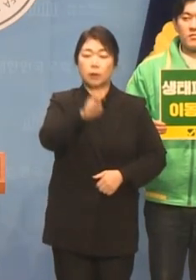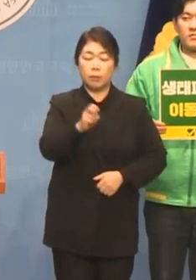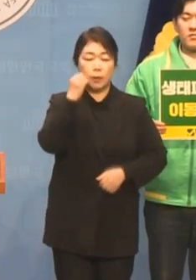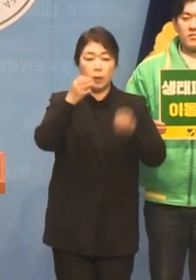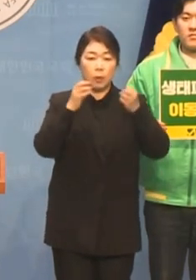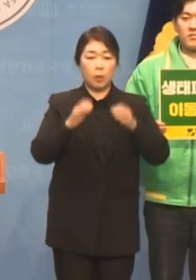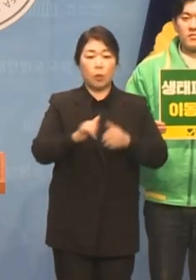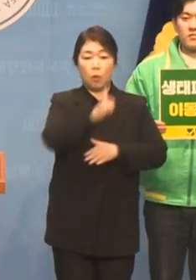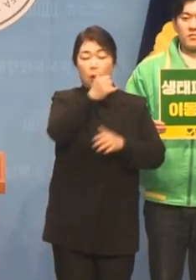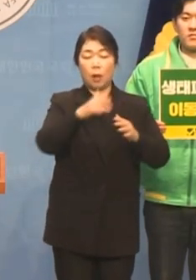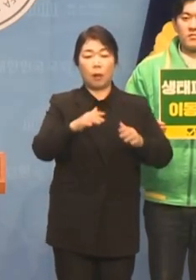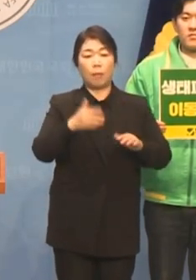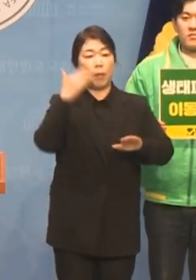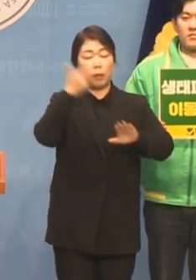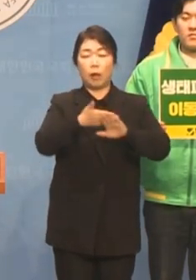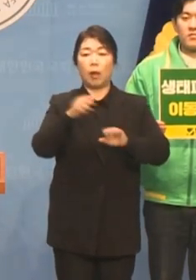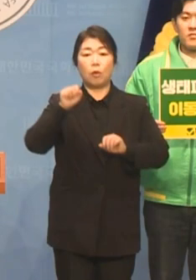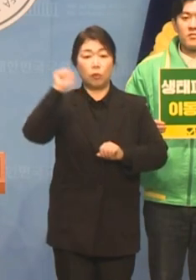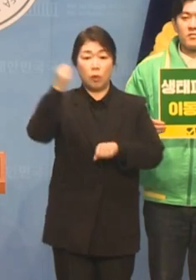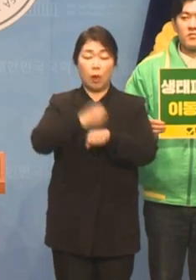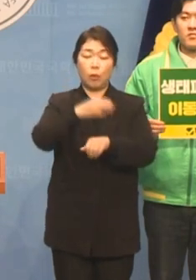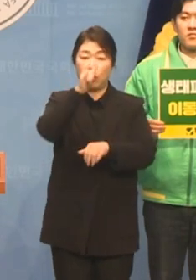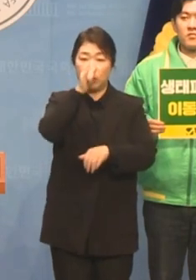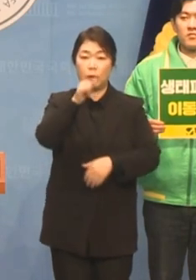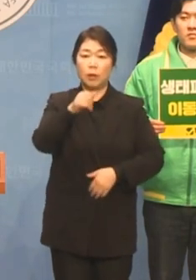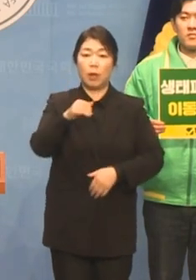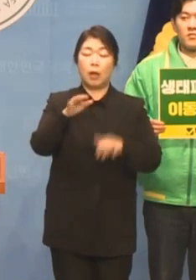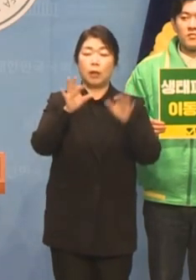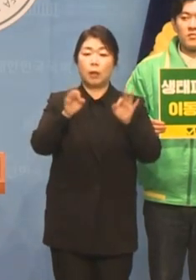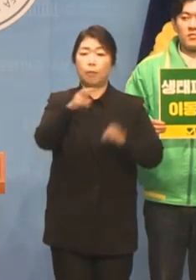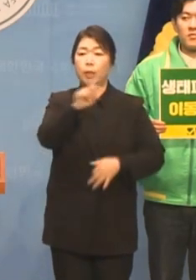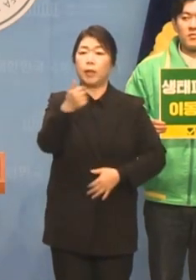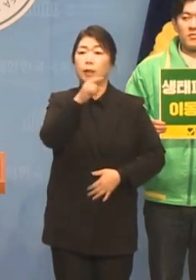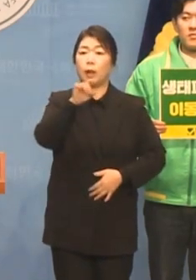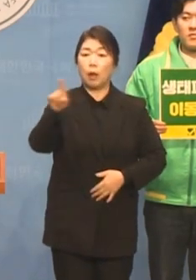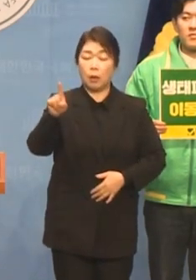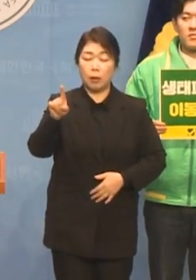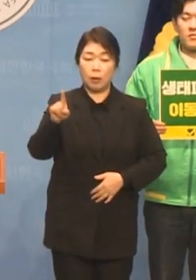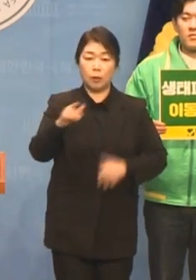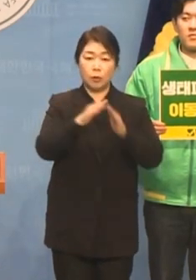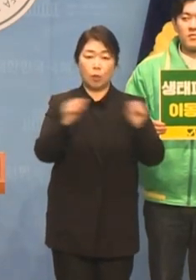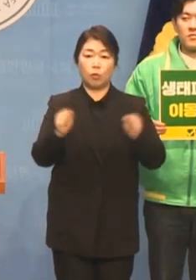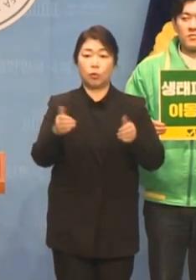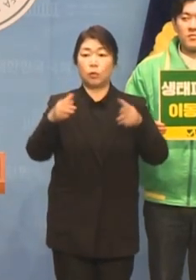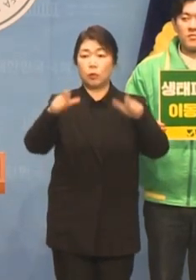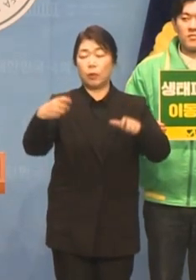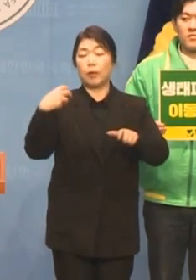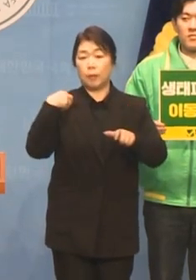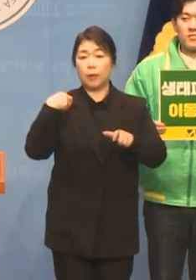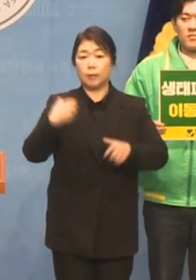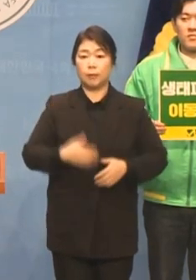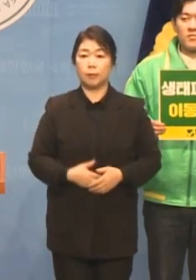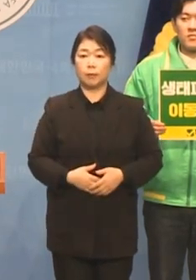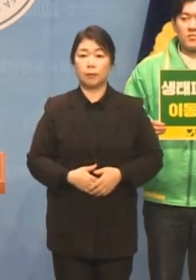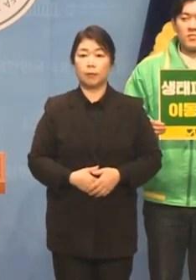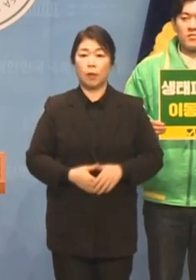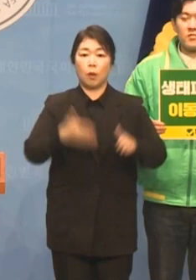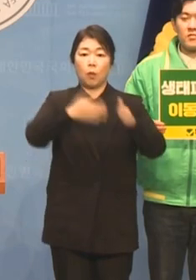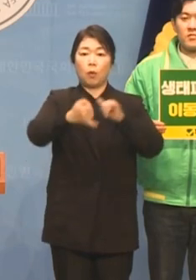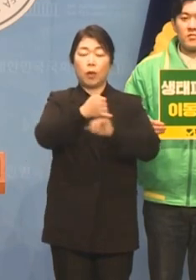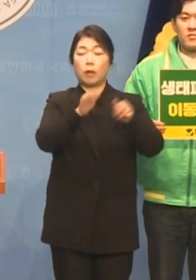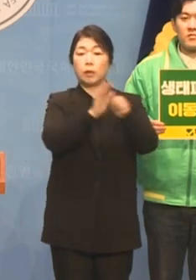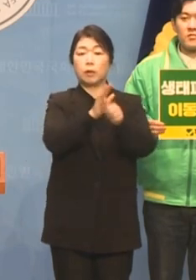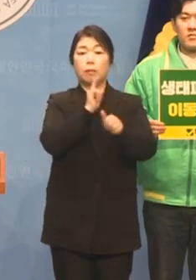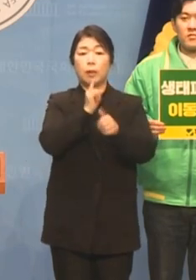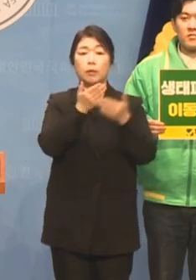계신 김민아 녹색정장 전북도당 사무처장님 오셨습니다 먼저 공약지지 발언자로